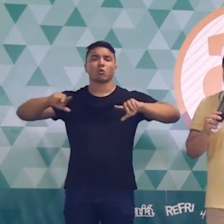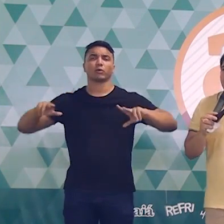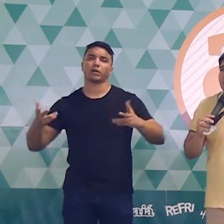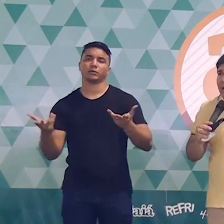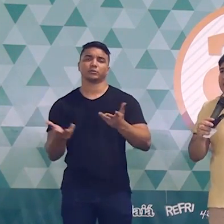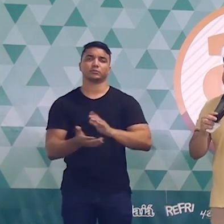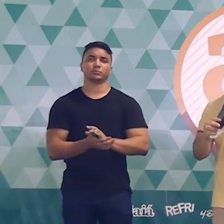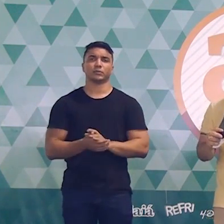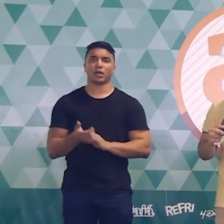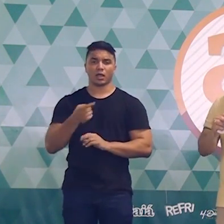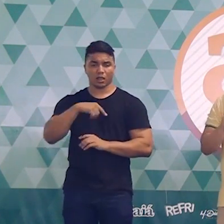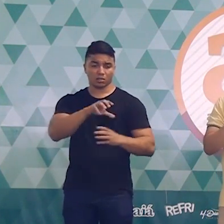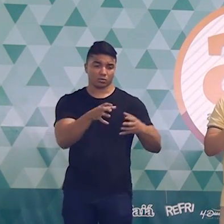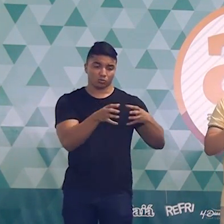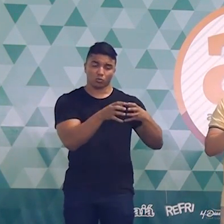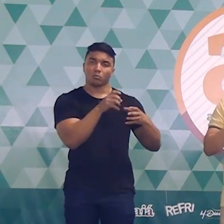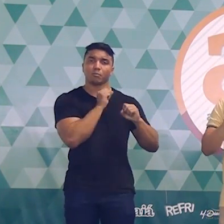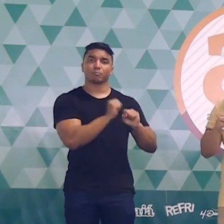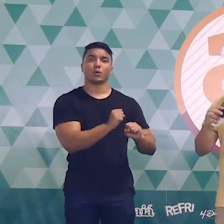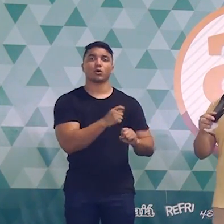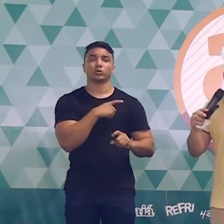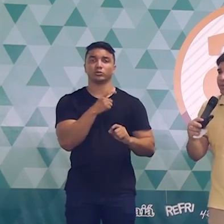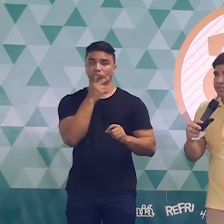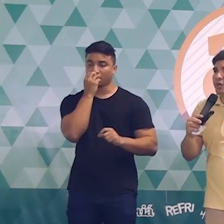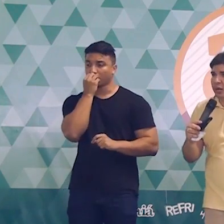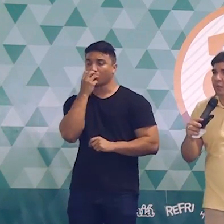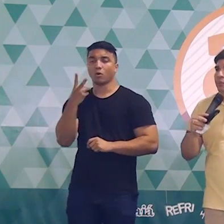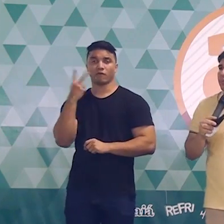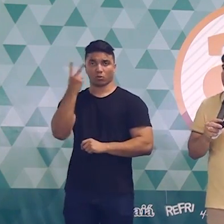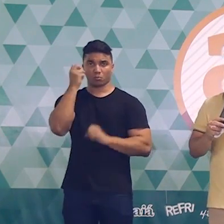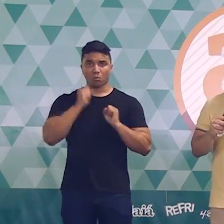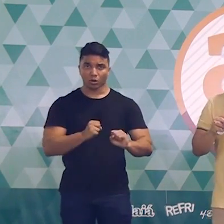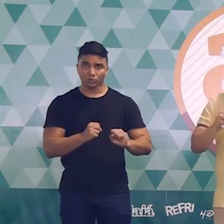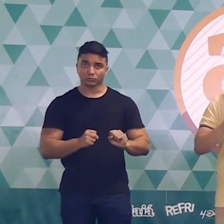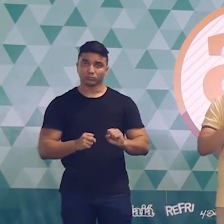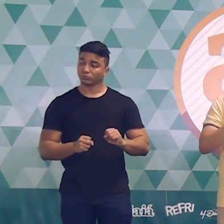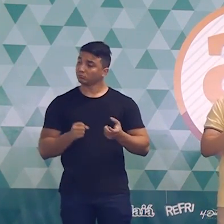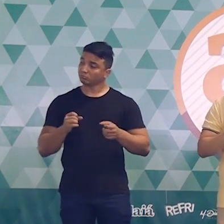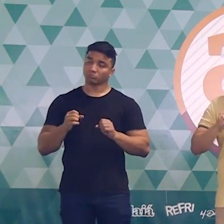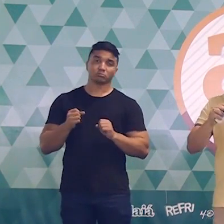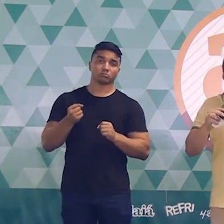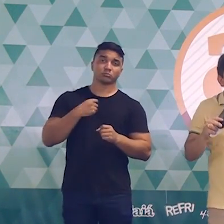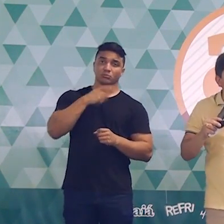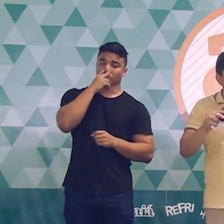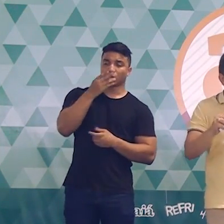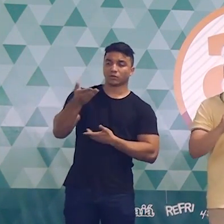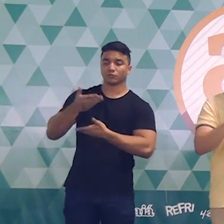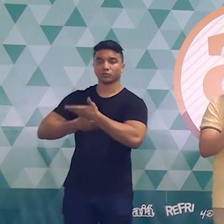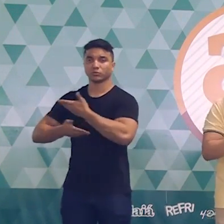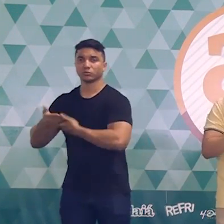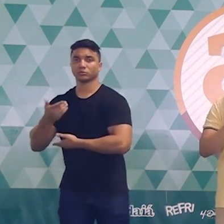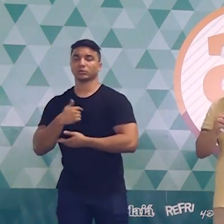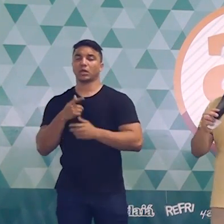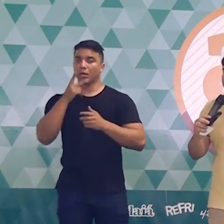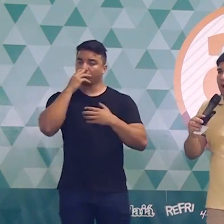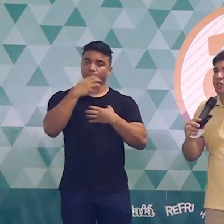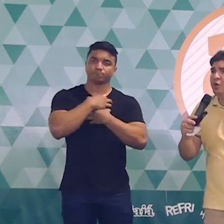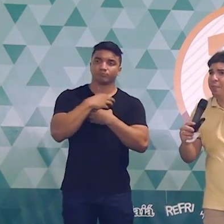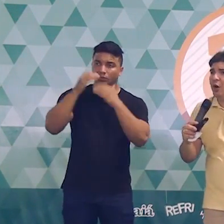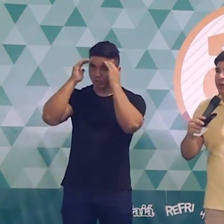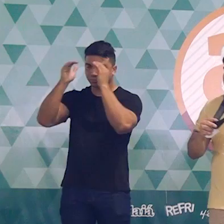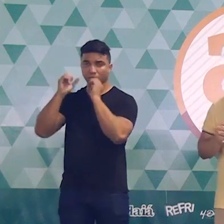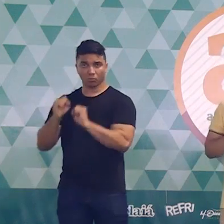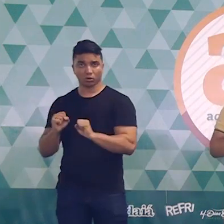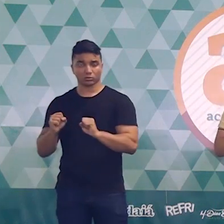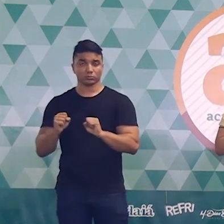elas podem formar bons valores, sim ou não? Valores de solidariedade, de altruísmo, de respeito, podem